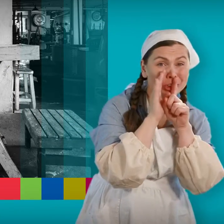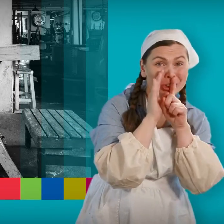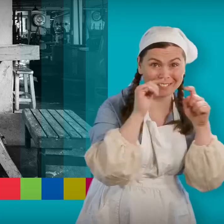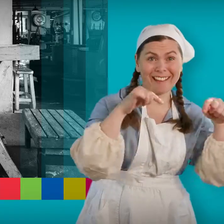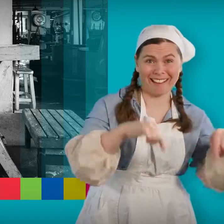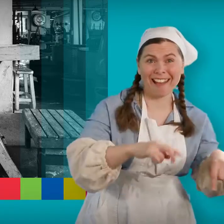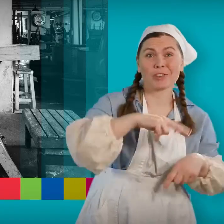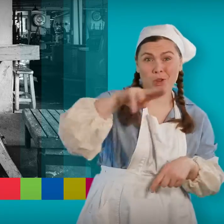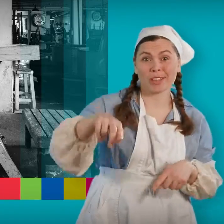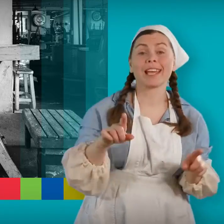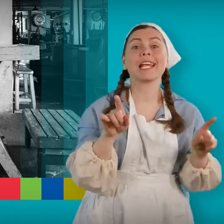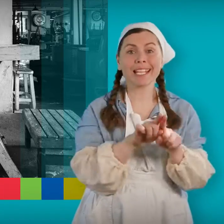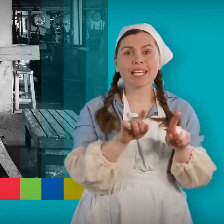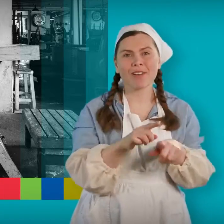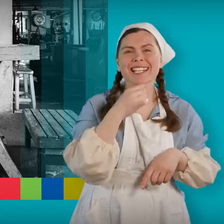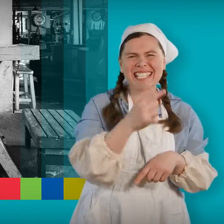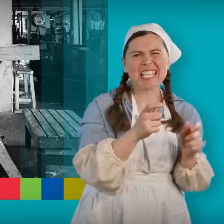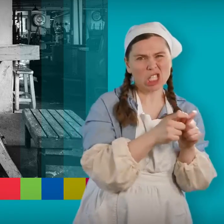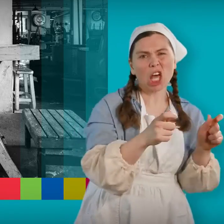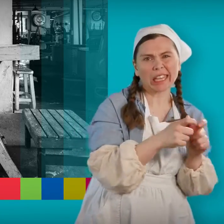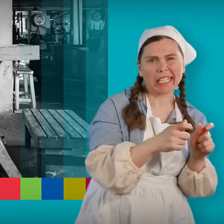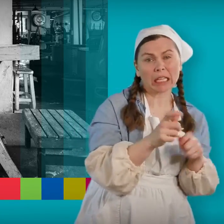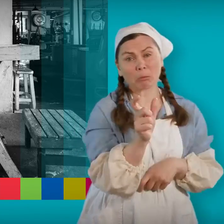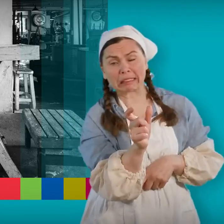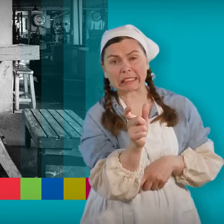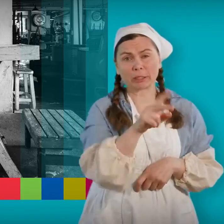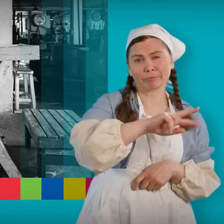her i Norge, sier vi likevel sardin og brisling om en annen.